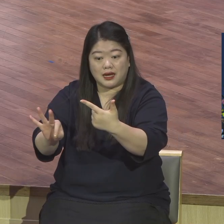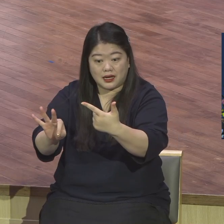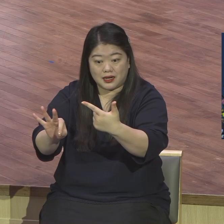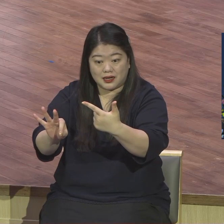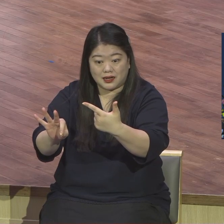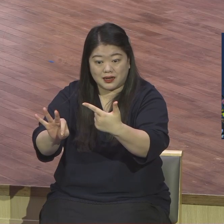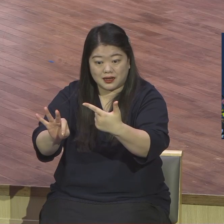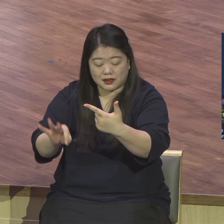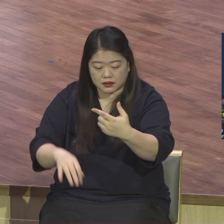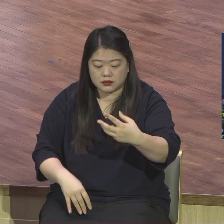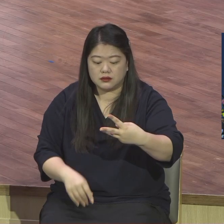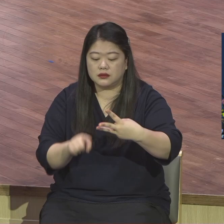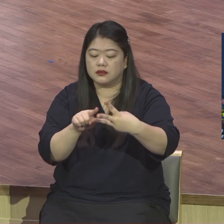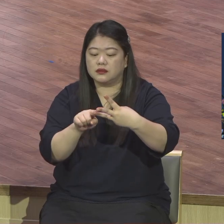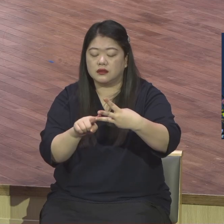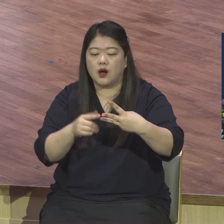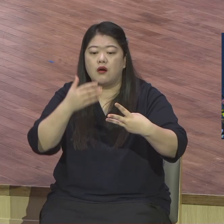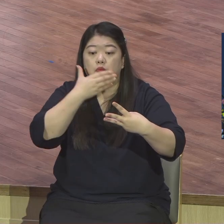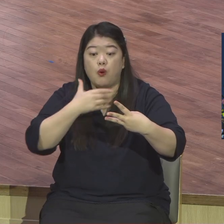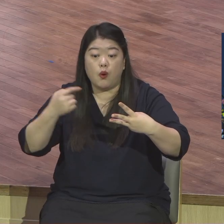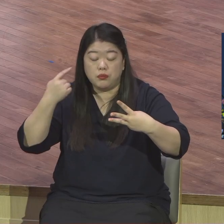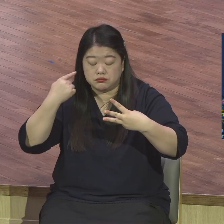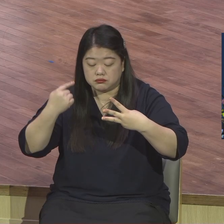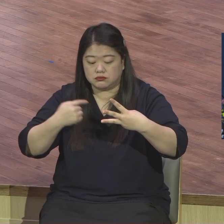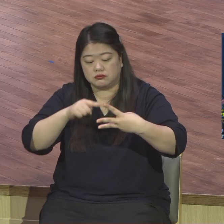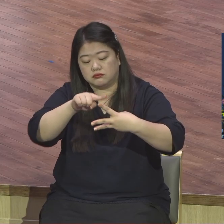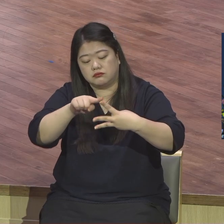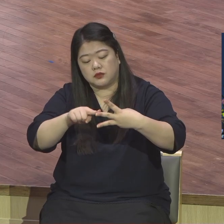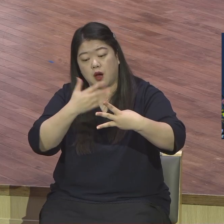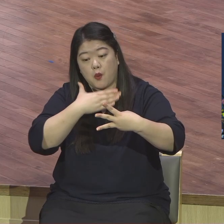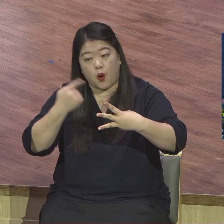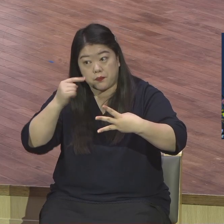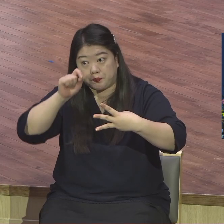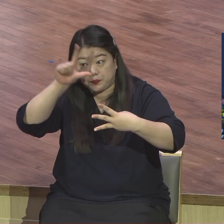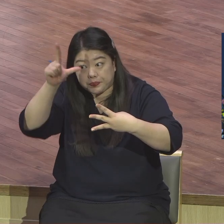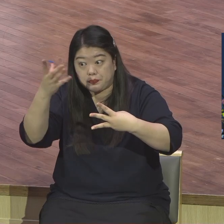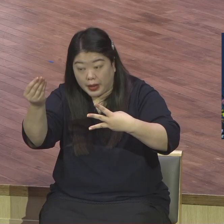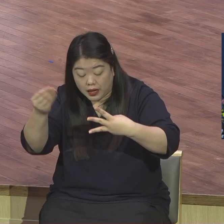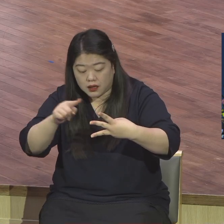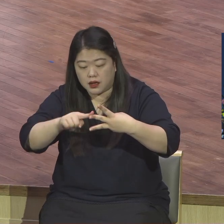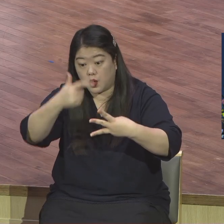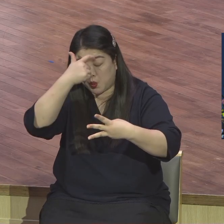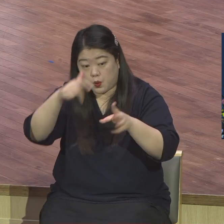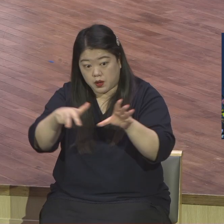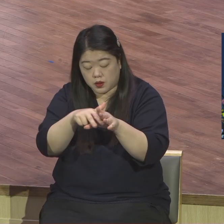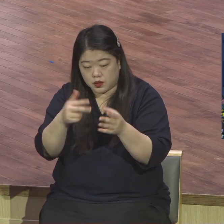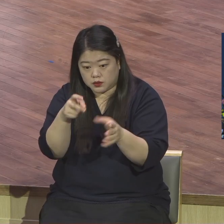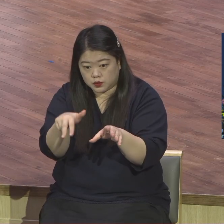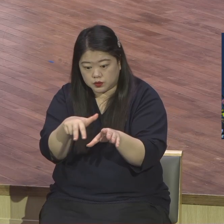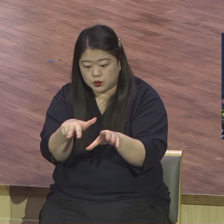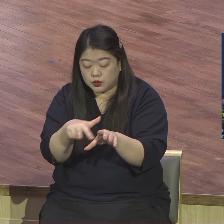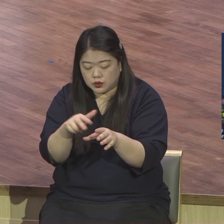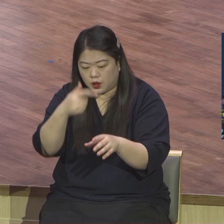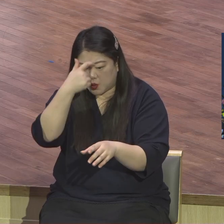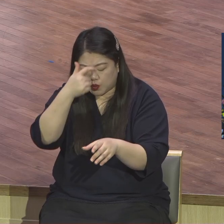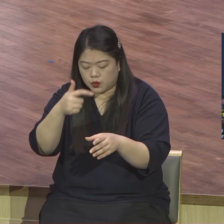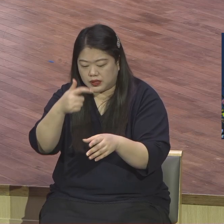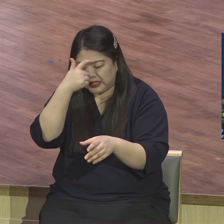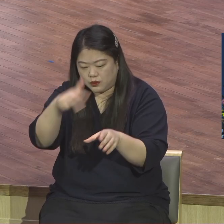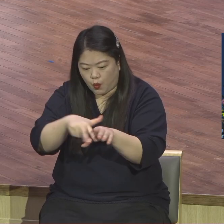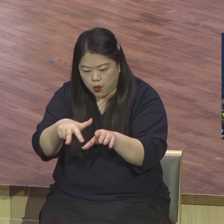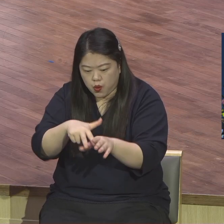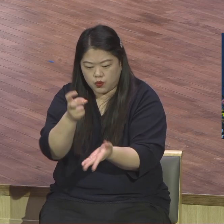복음을 어떻게 적용을 해서 영향력을 입히는 삶을 생활 속에서 할 수